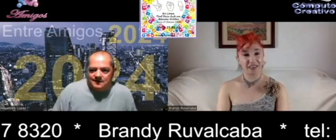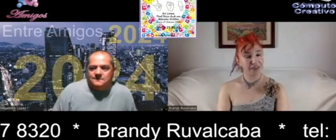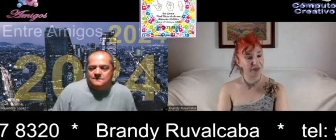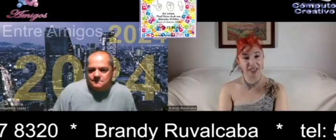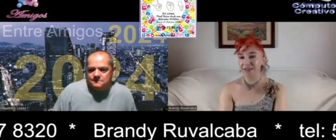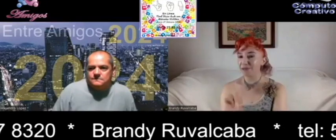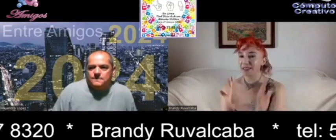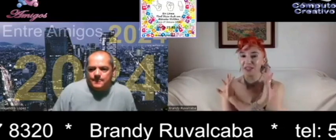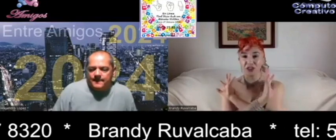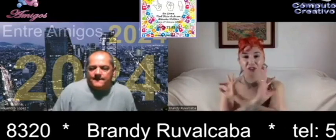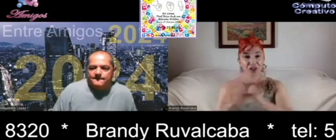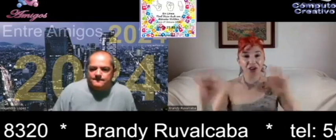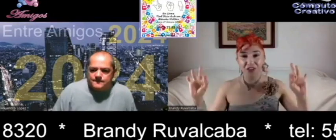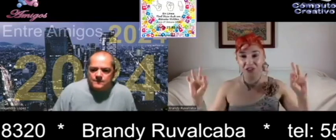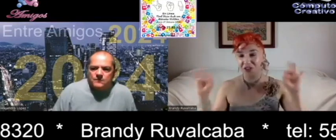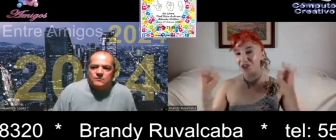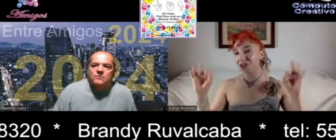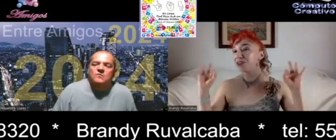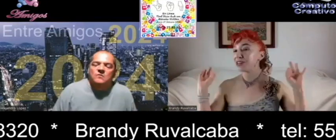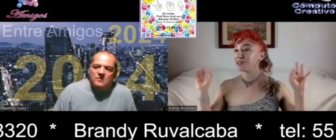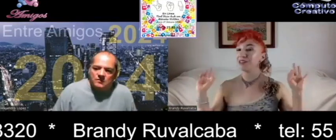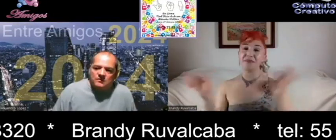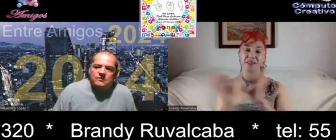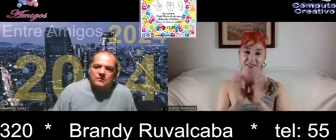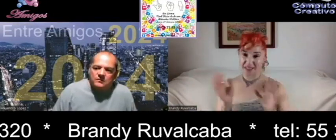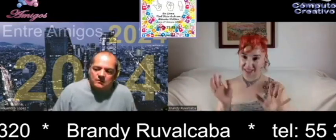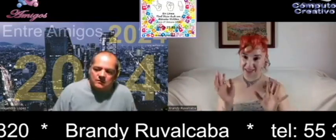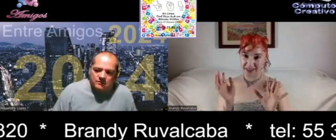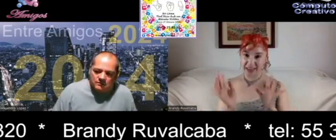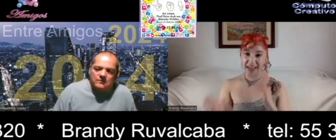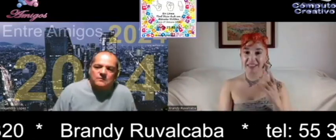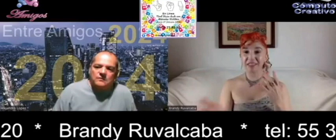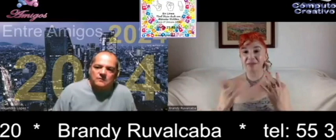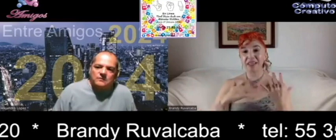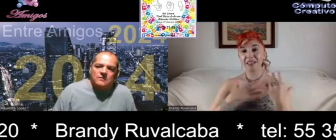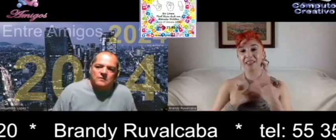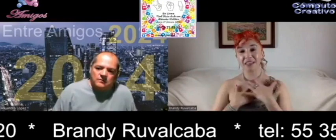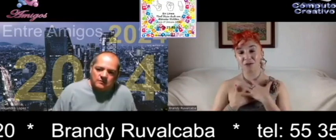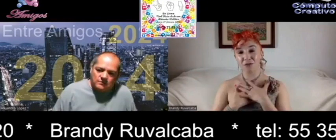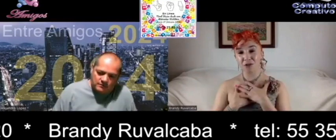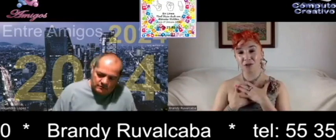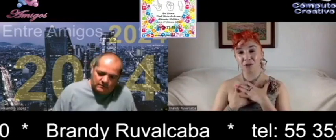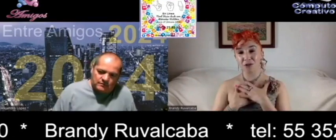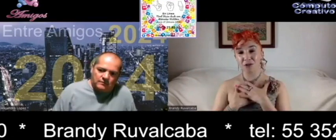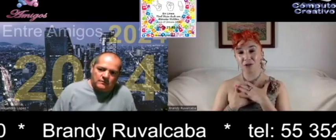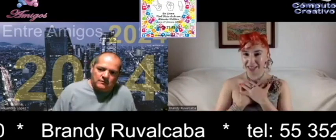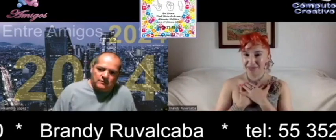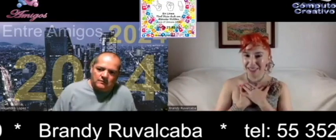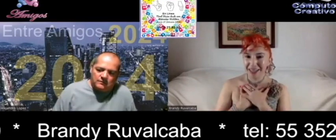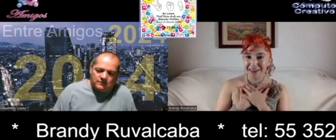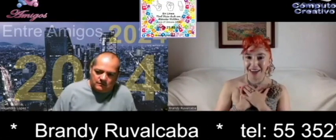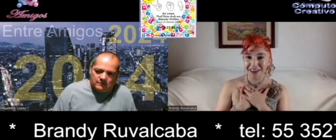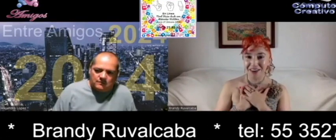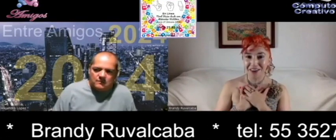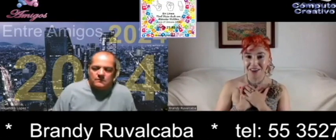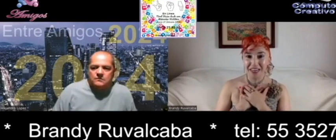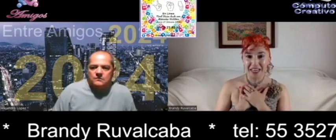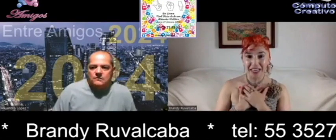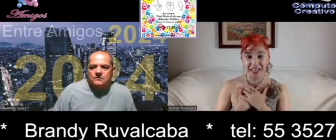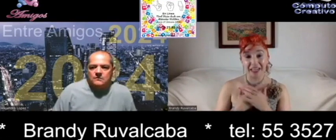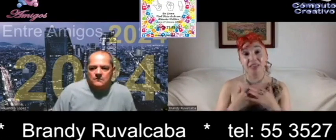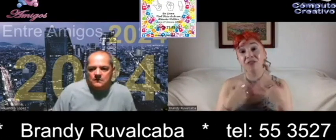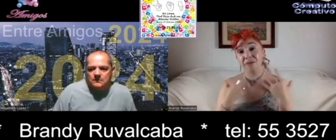Sí, sí, definitivamente todo es un aprendizaje. Las experiencias que a uno le cuestan más